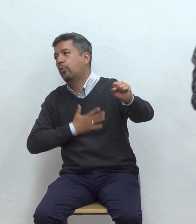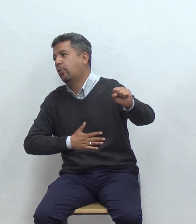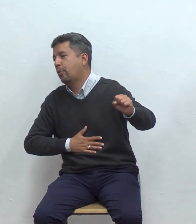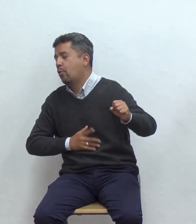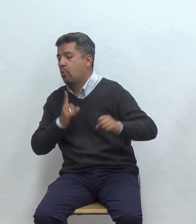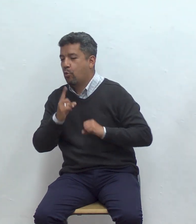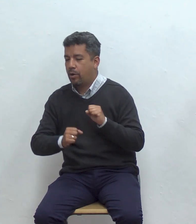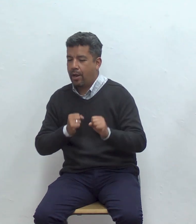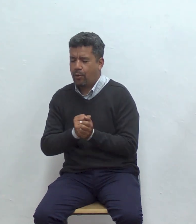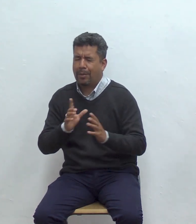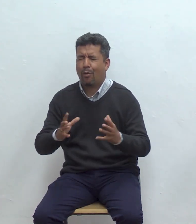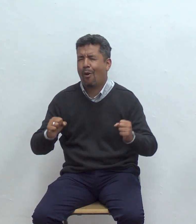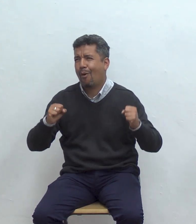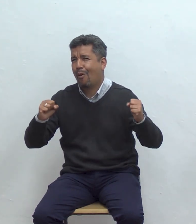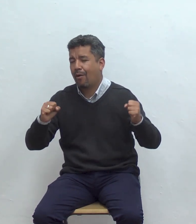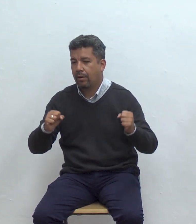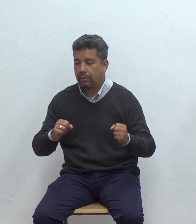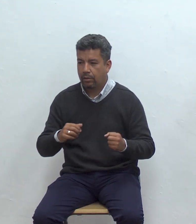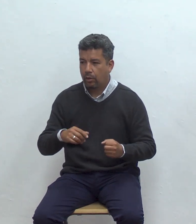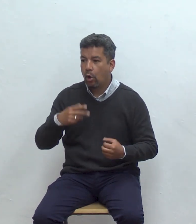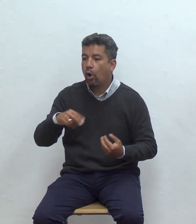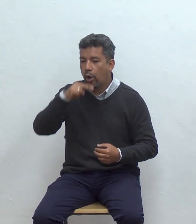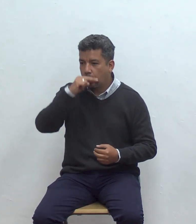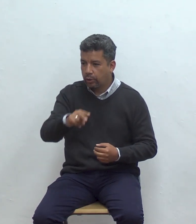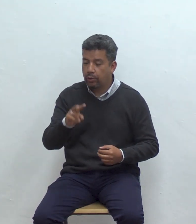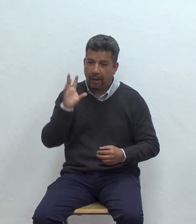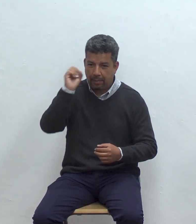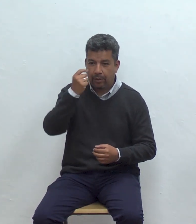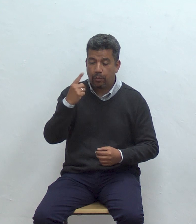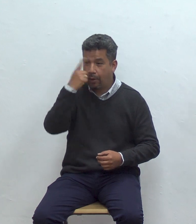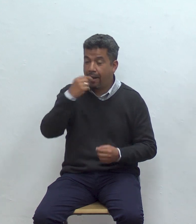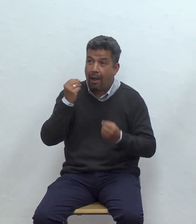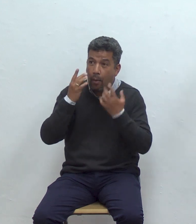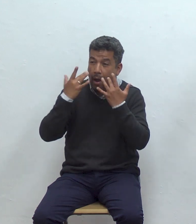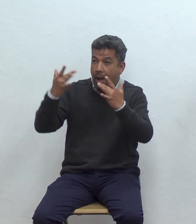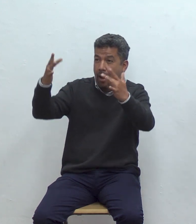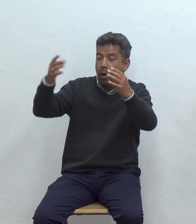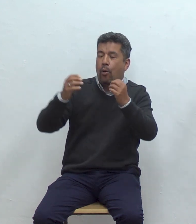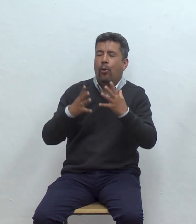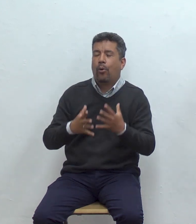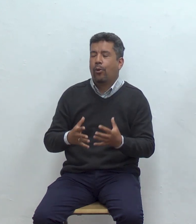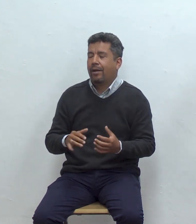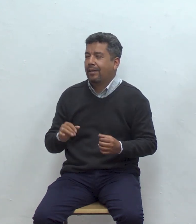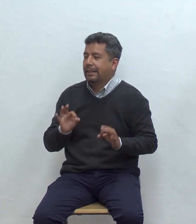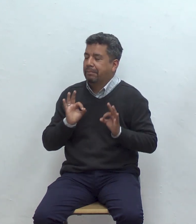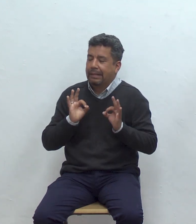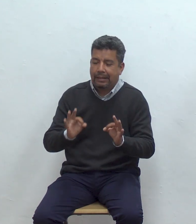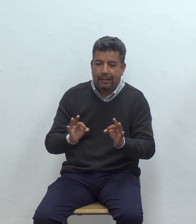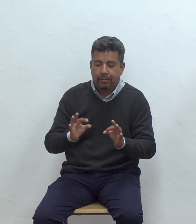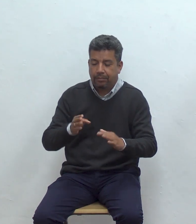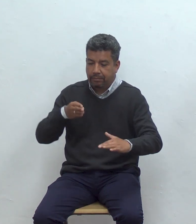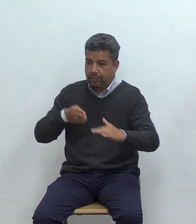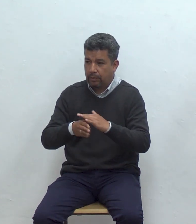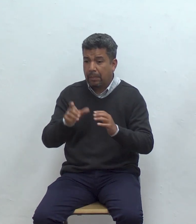no, el tipo hoy los niños van a aprender eso de cómo se ilumina la cara. Eso salía, con cara de ponqué, y entonces llegaba